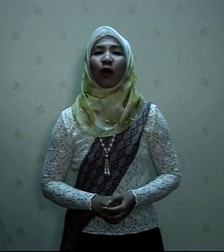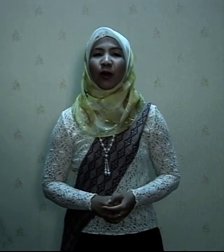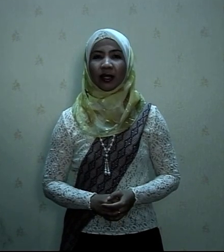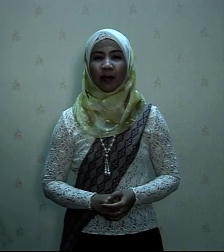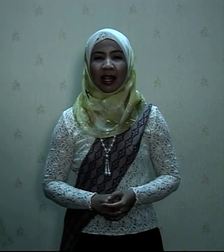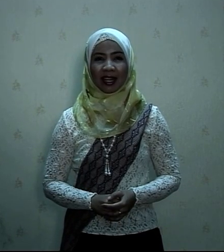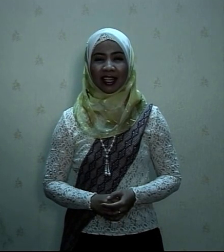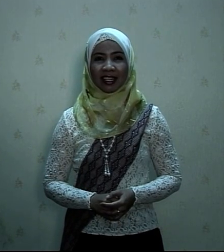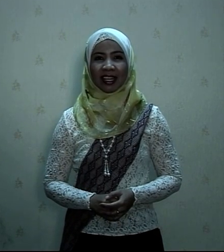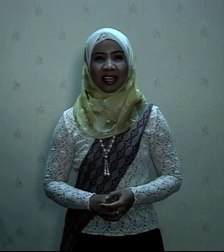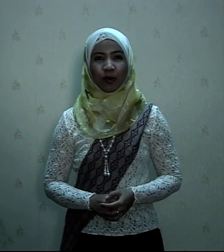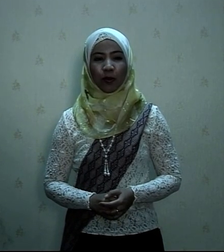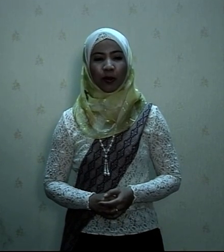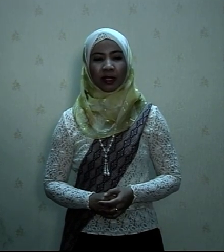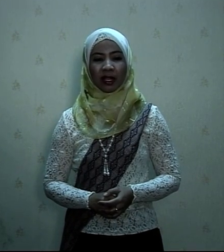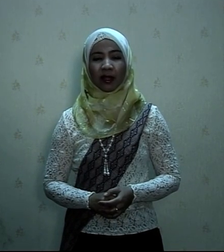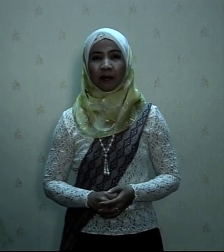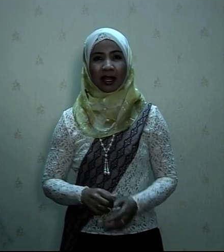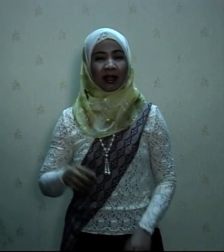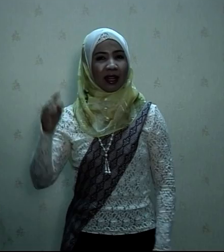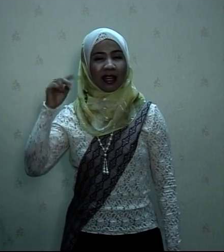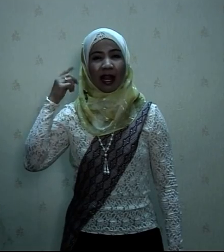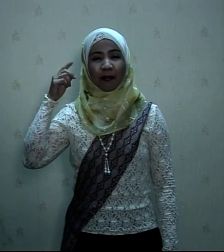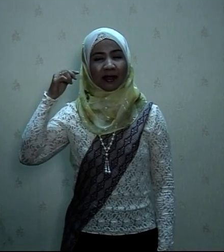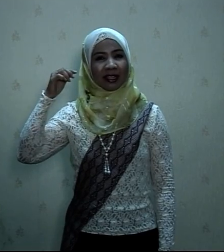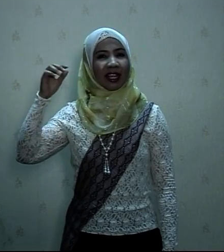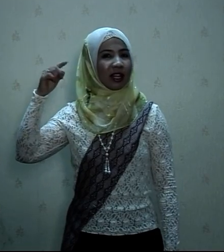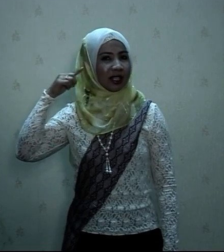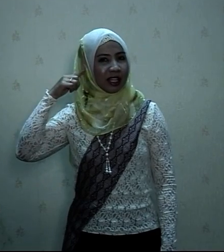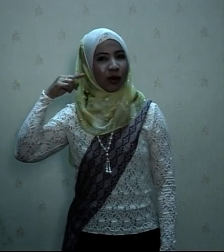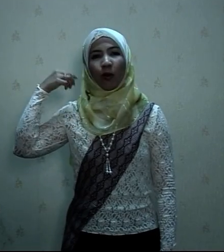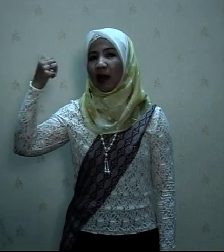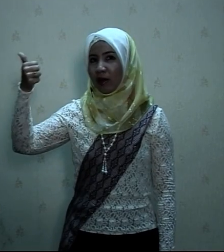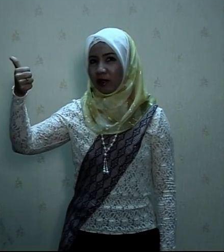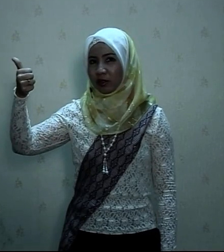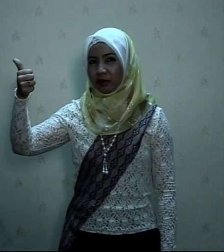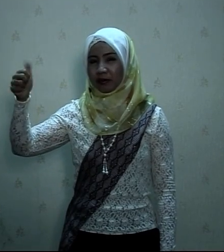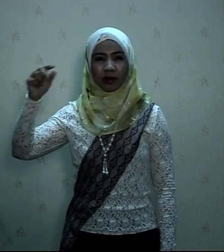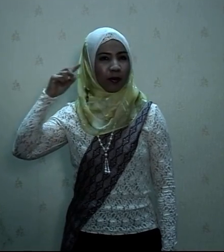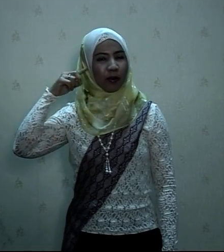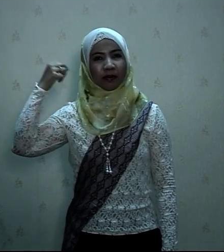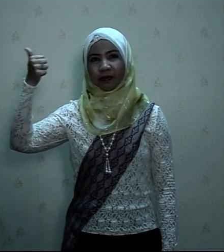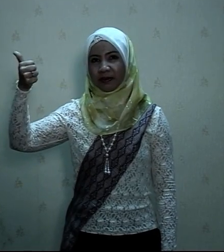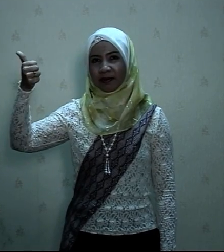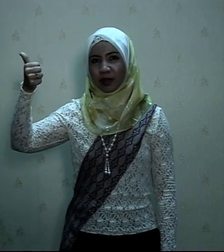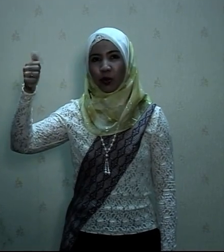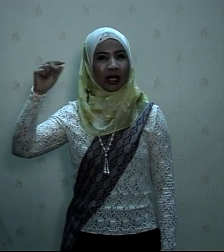คนที่มีการได้ยินที่ดีหรือผู้ที่ได้รับเสียงที่ดีก็คือชี้ที่หูแล้วก็กดนิ้วโป้งหูดี